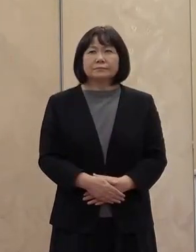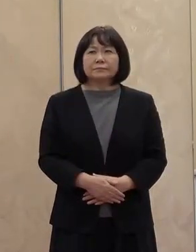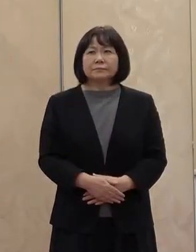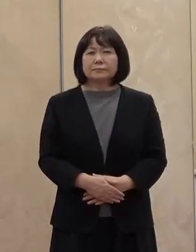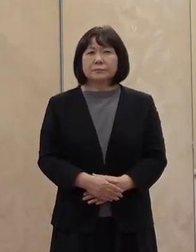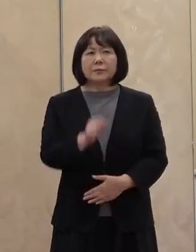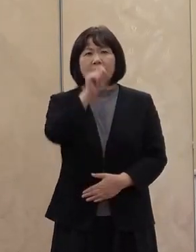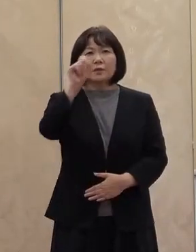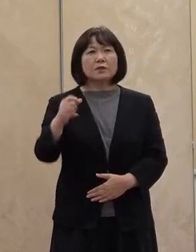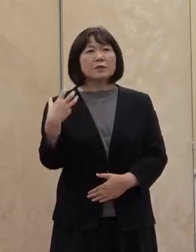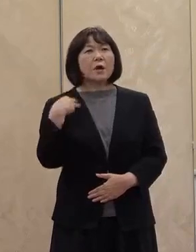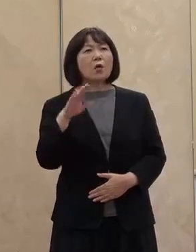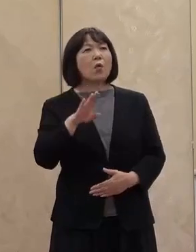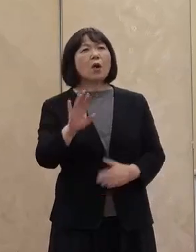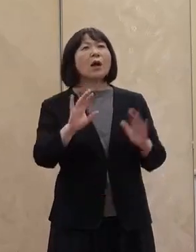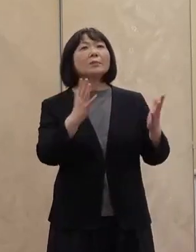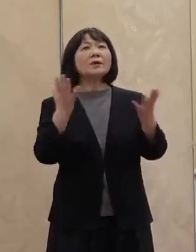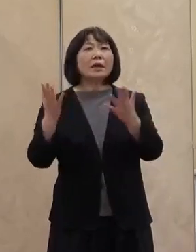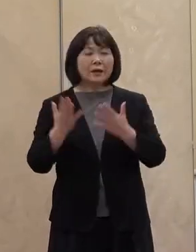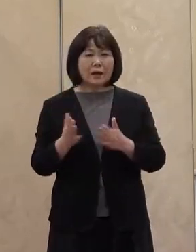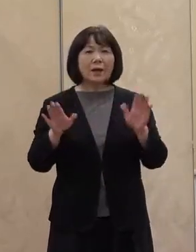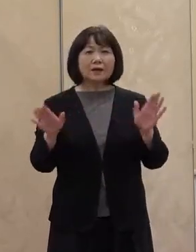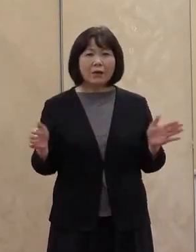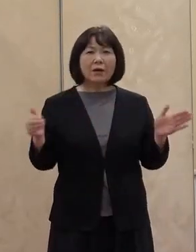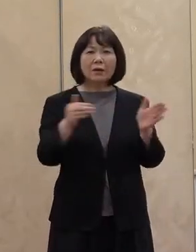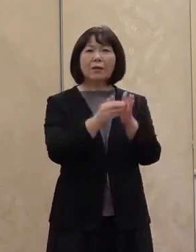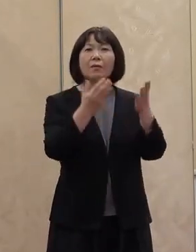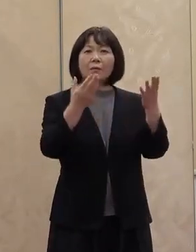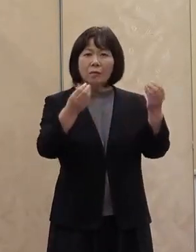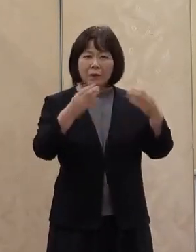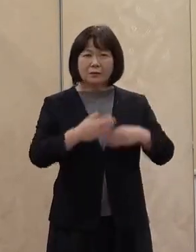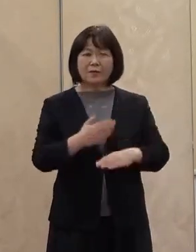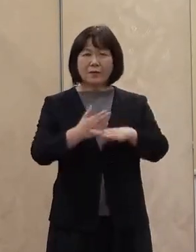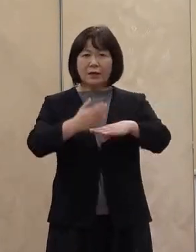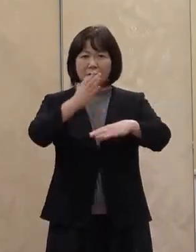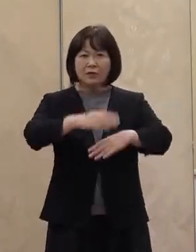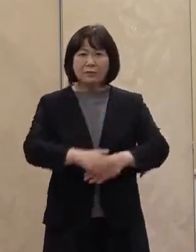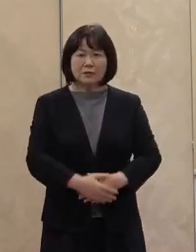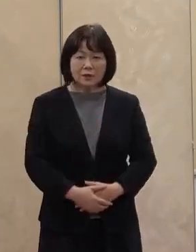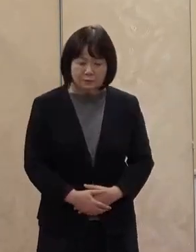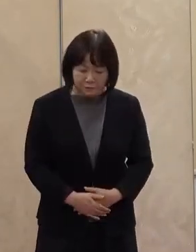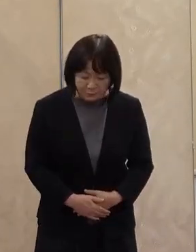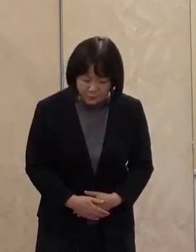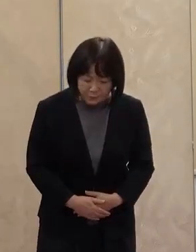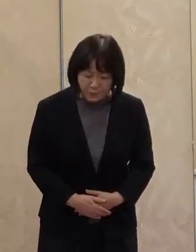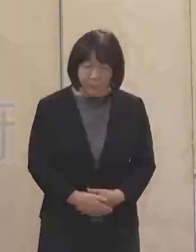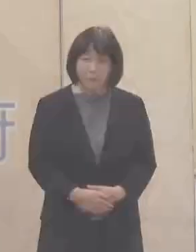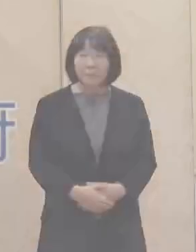他によろしいでしょうか。それではこれで終了させていただきます。ありがとうございました。